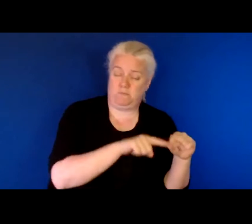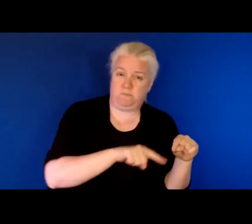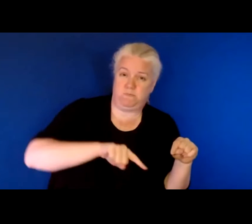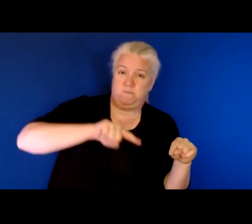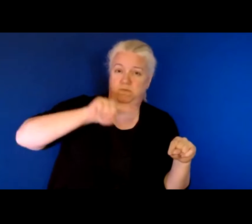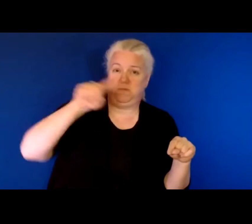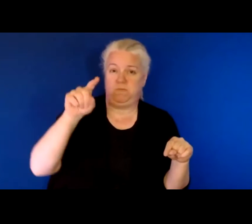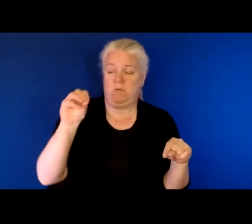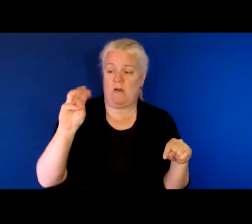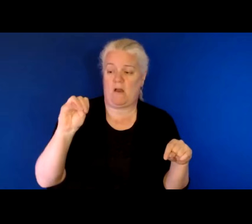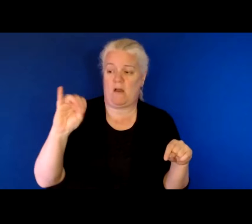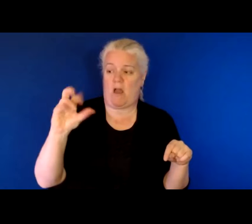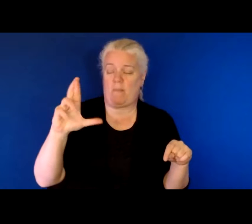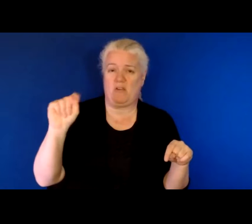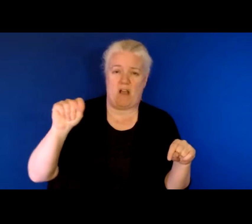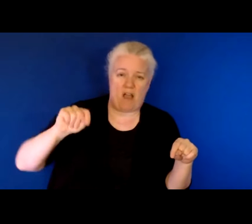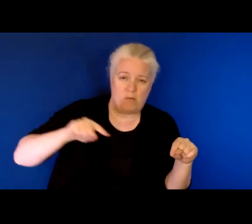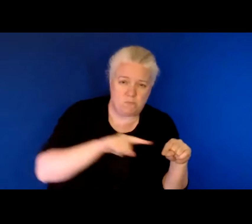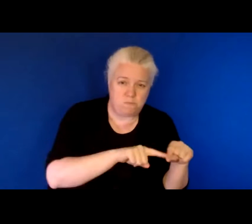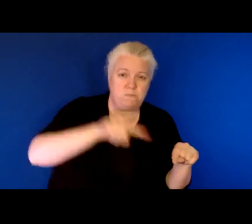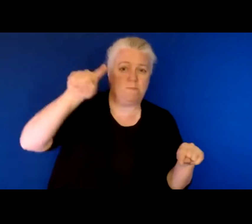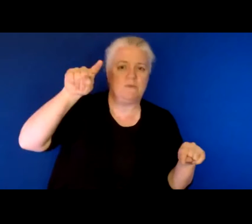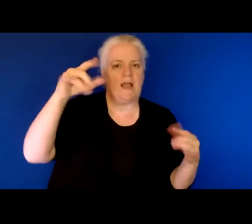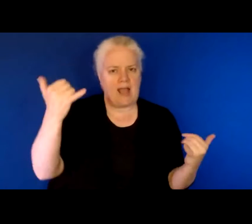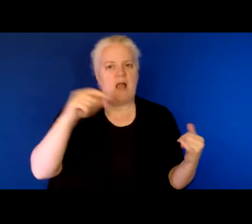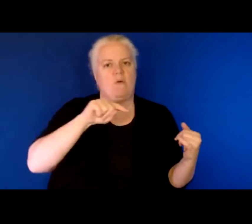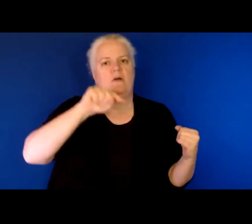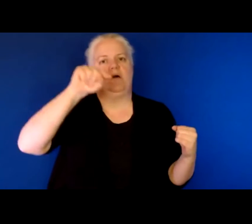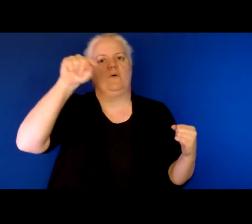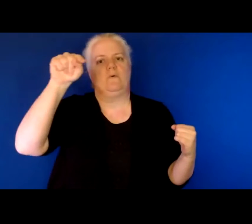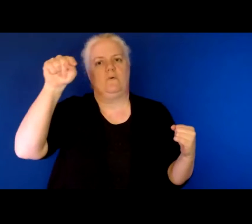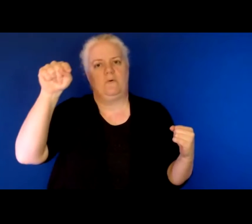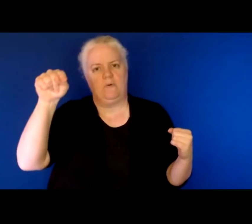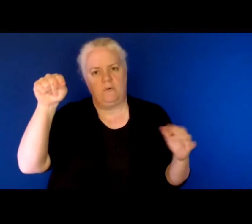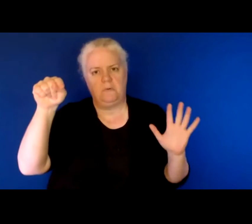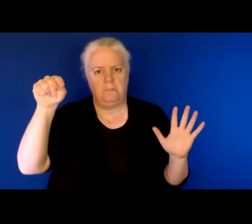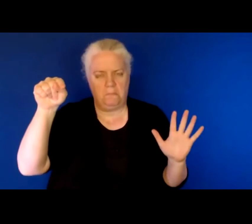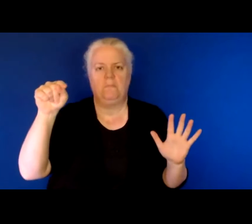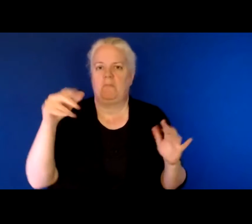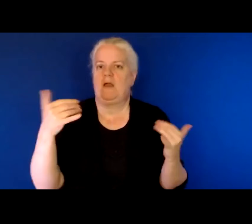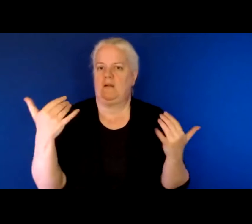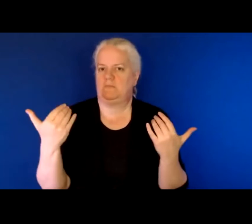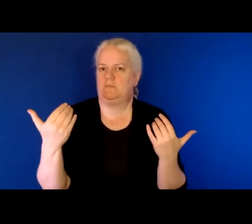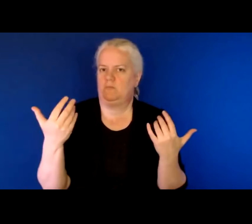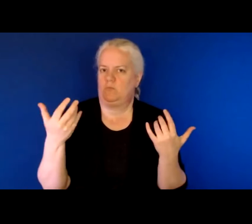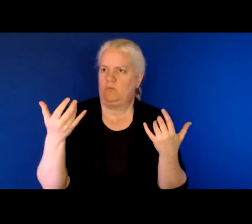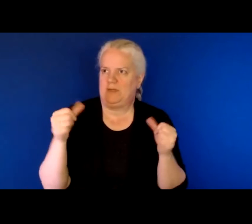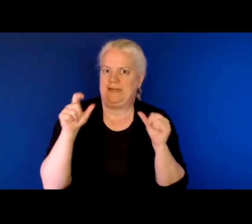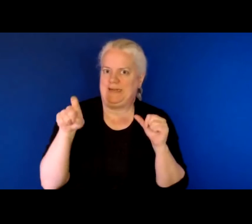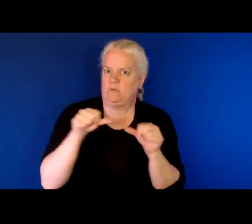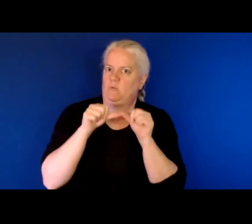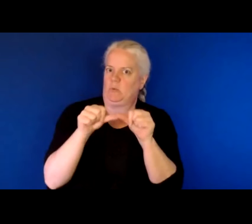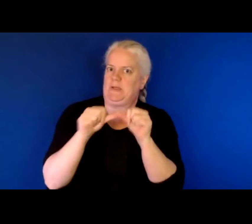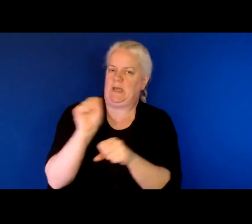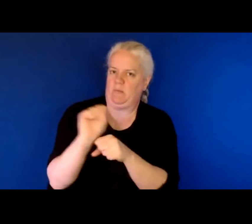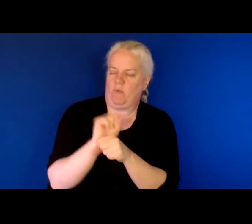卫生的状况呢是关乎于全市市民的健康还有居住。 cases is now below 8,000. It's about